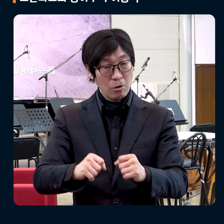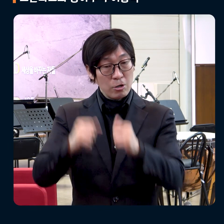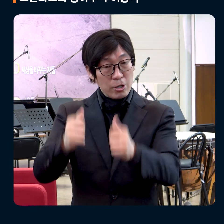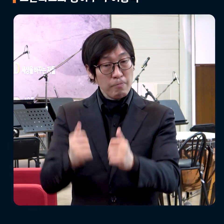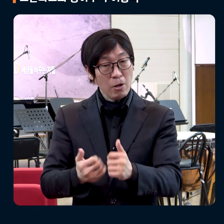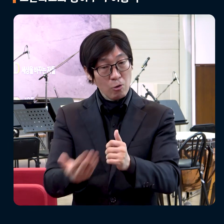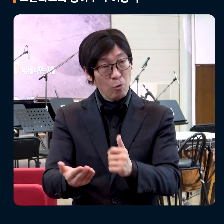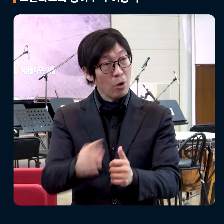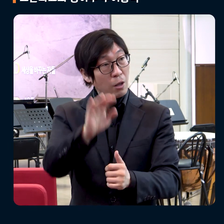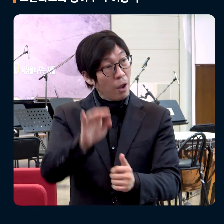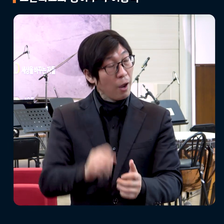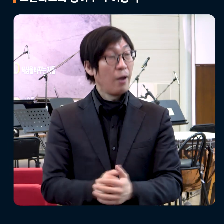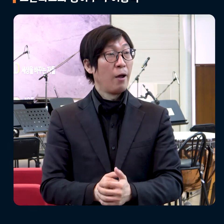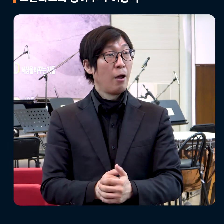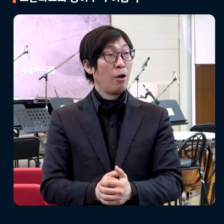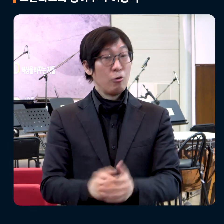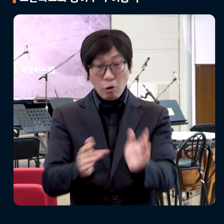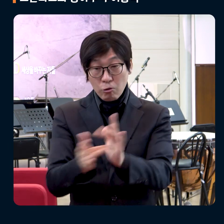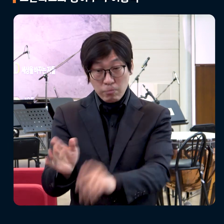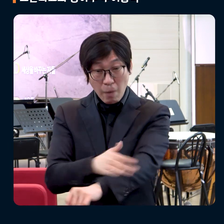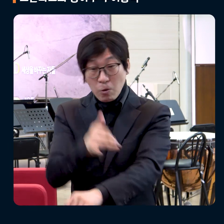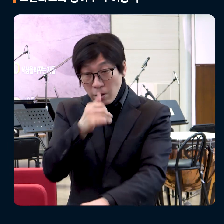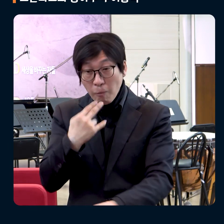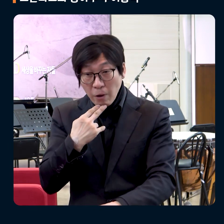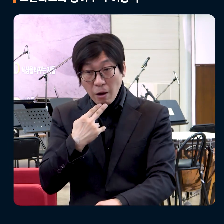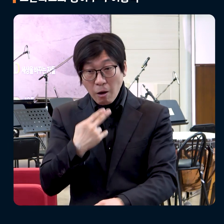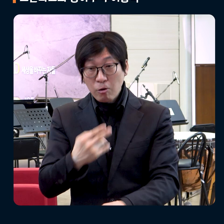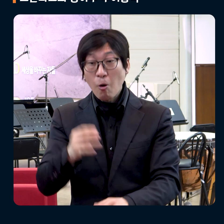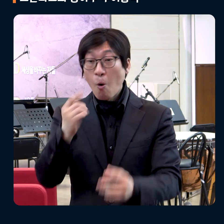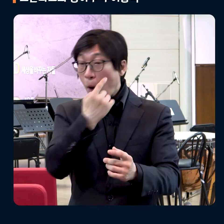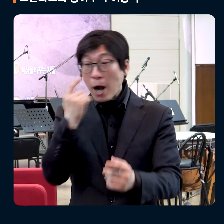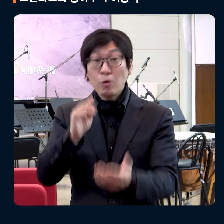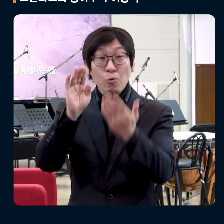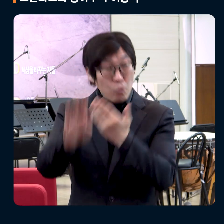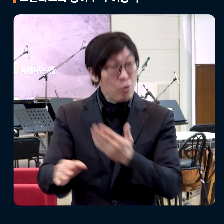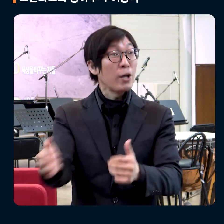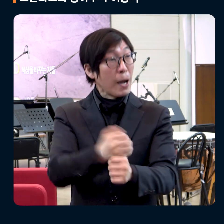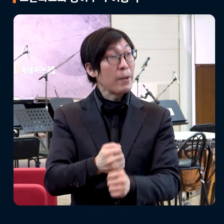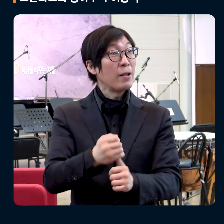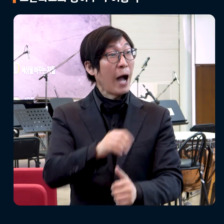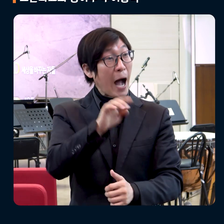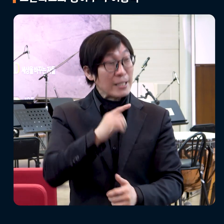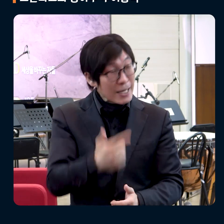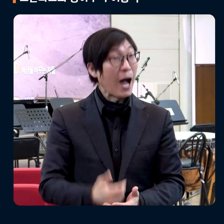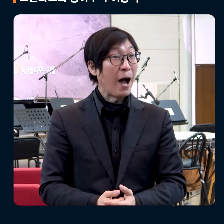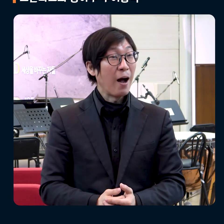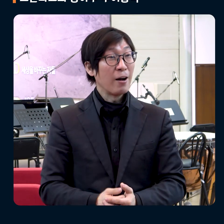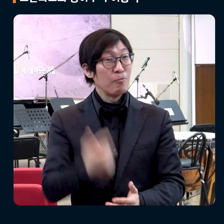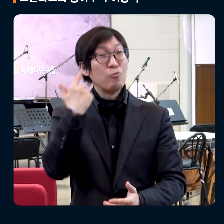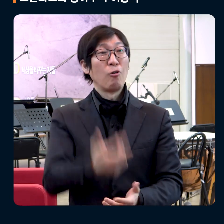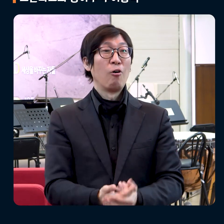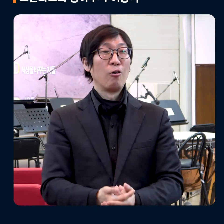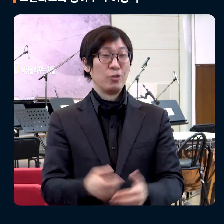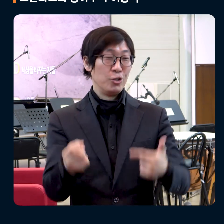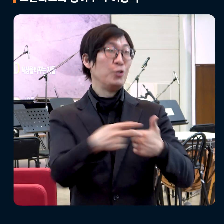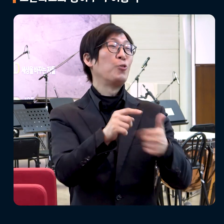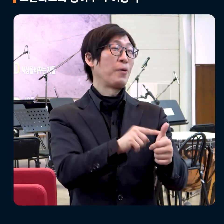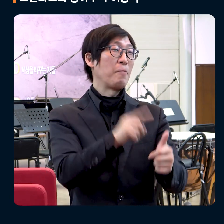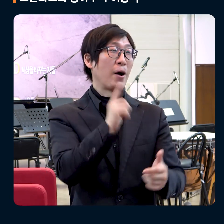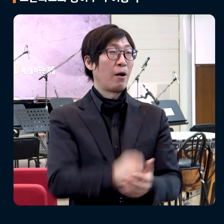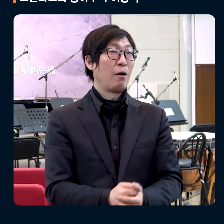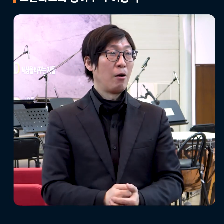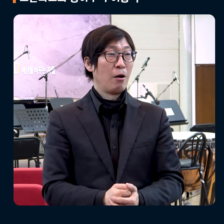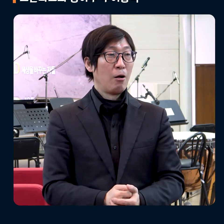심판하느냐? 무슨 말입니까? 아니 예수님이 무슨 잘못을 했어? 그리고 잘못이 있으면 두세 사람 율법에서 말한 것처럼 증인을